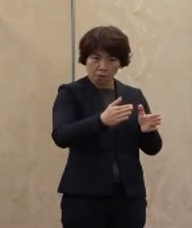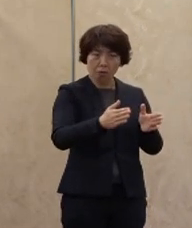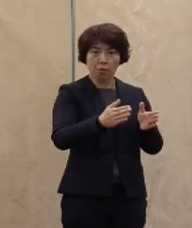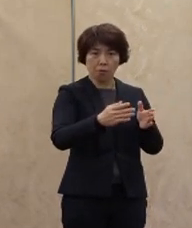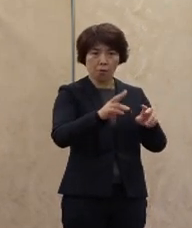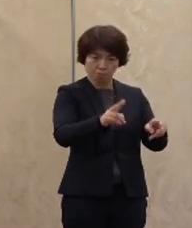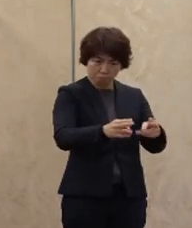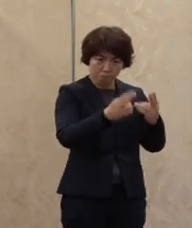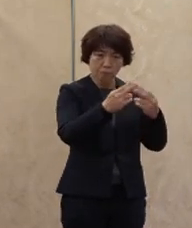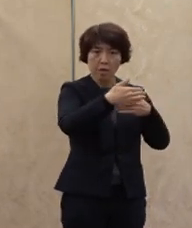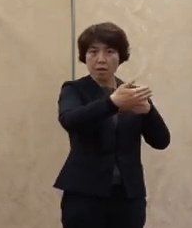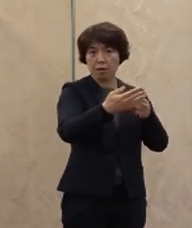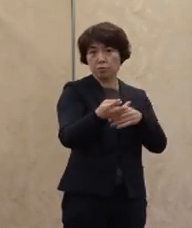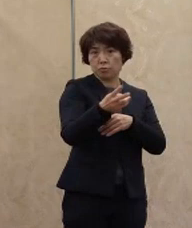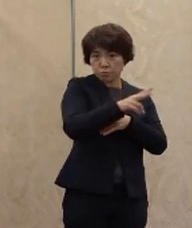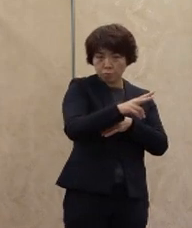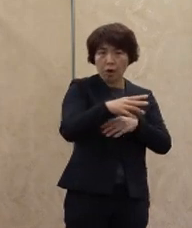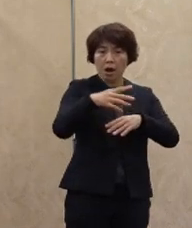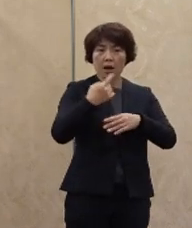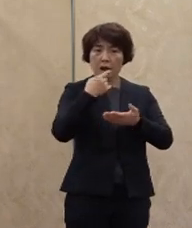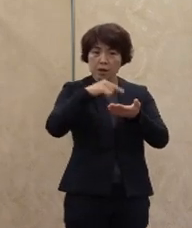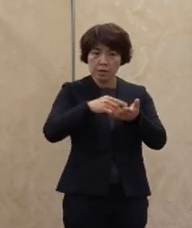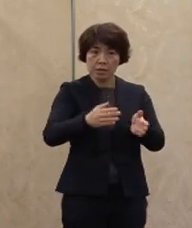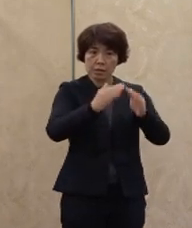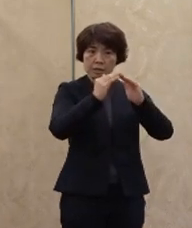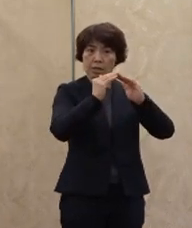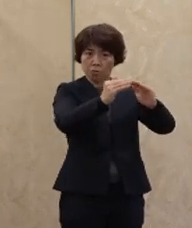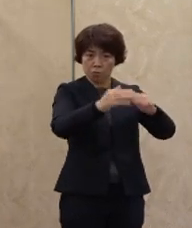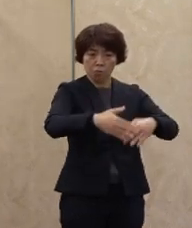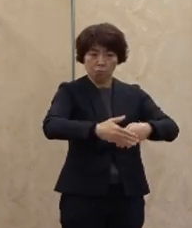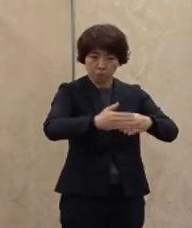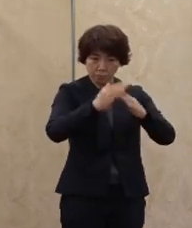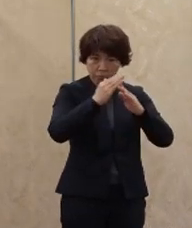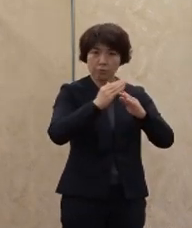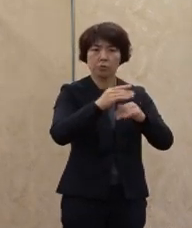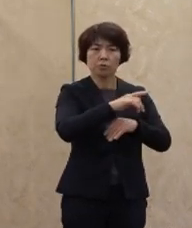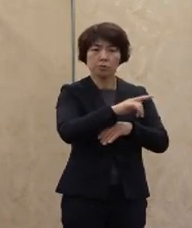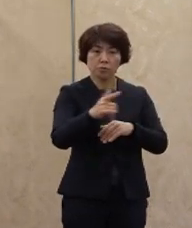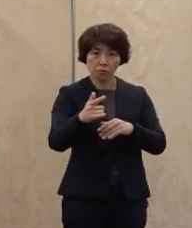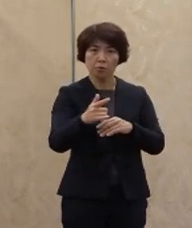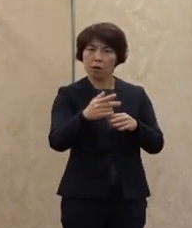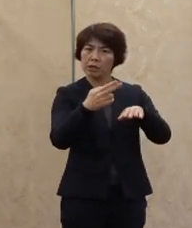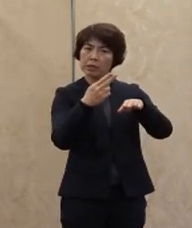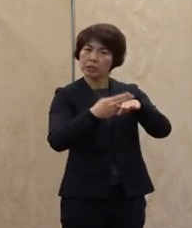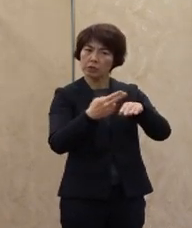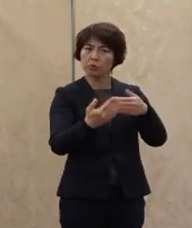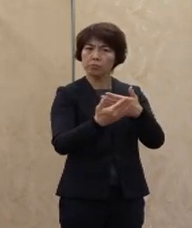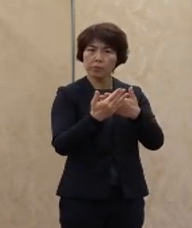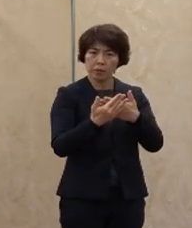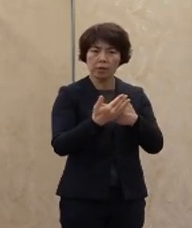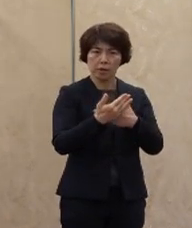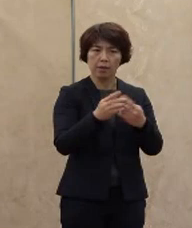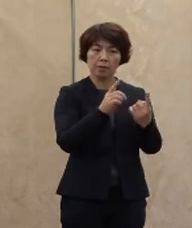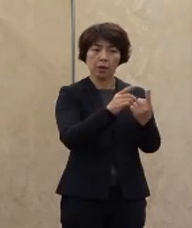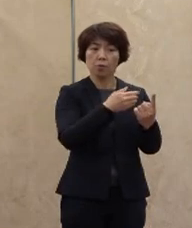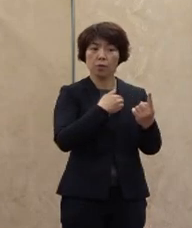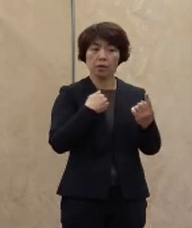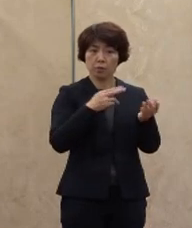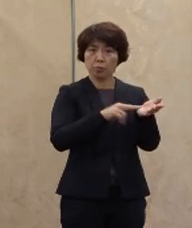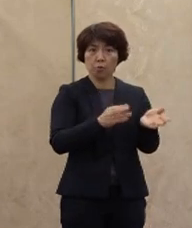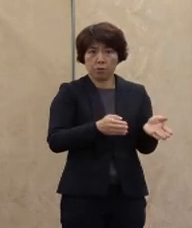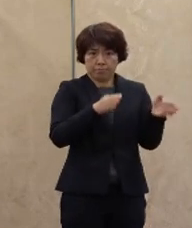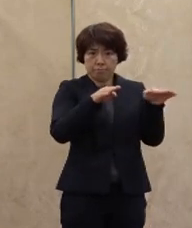陰圧テントのようなものもやっぱりあるし、そういった意味で技術的なところではできる病院にお願いしたいというふうに思っています。